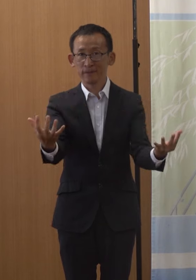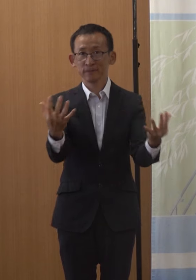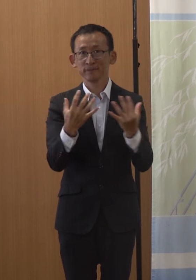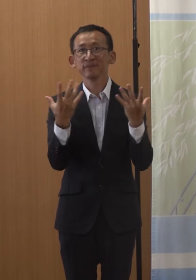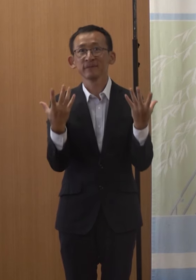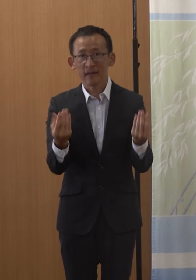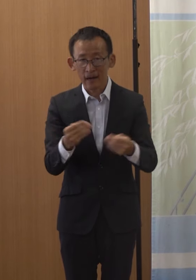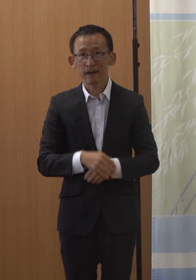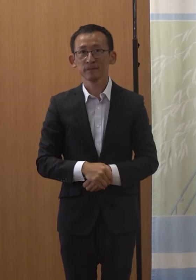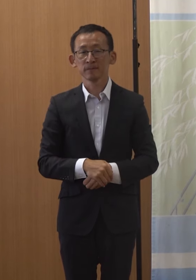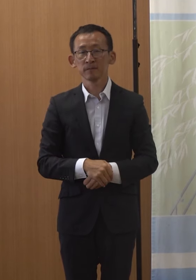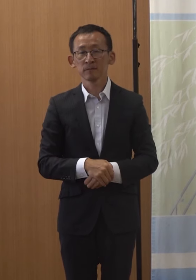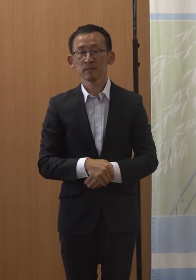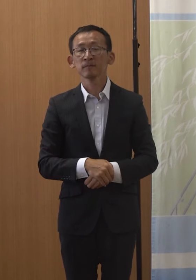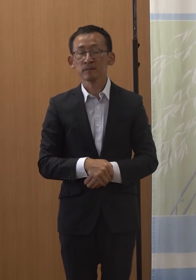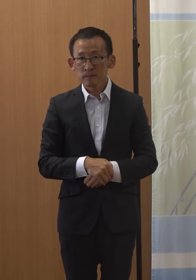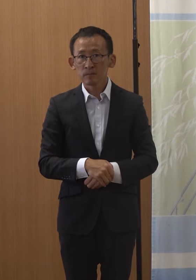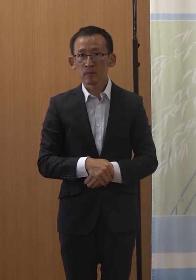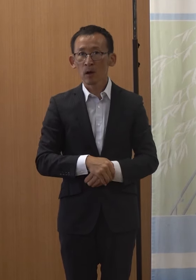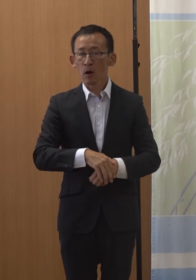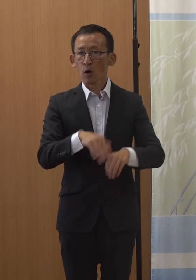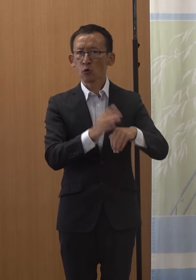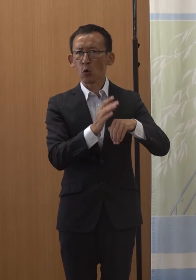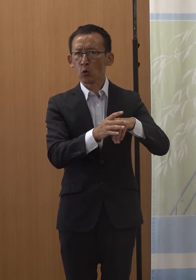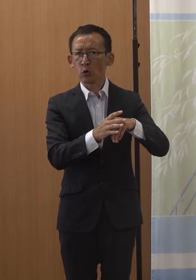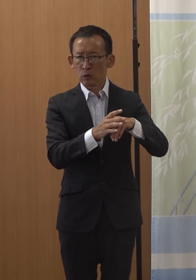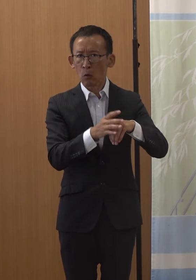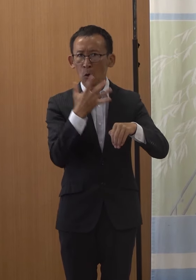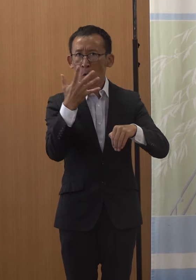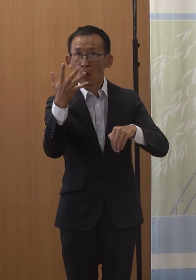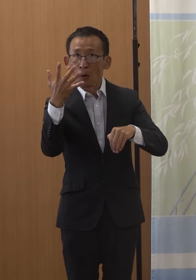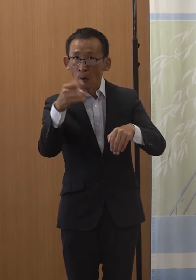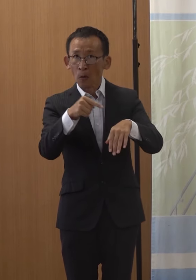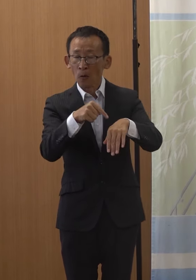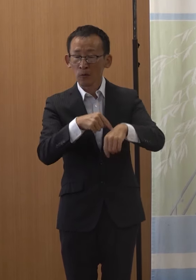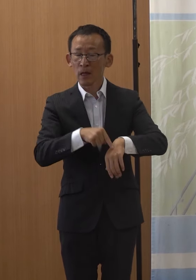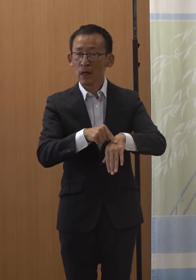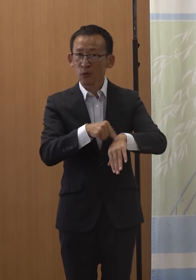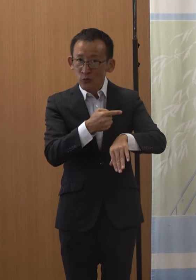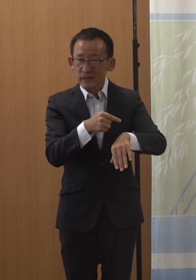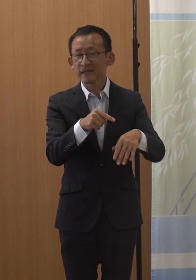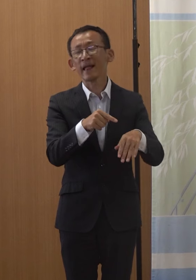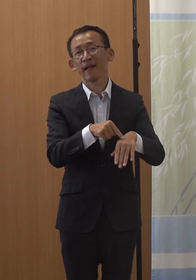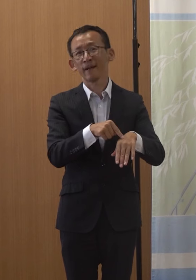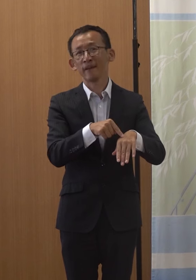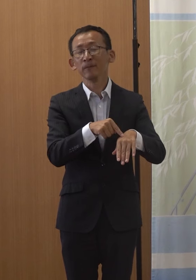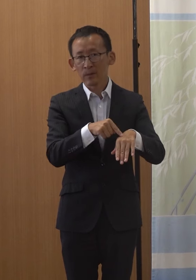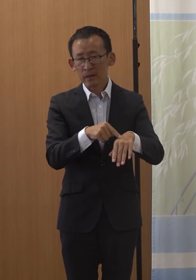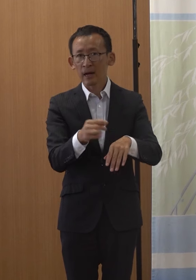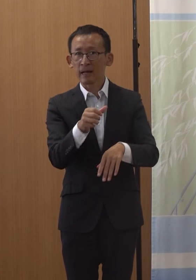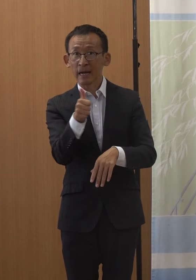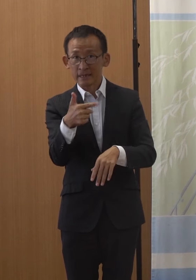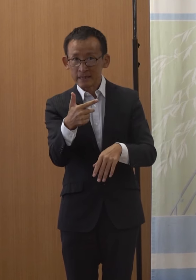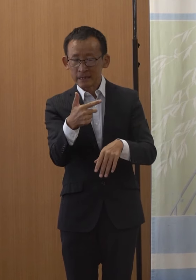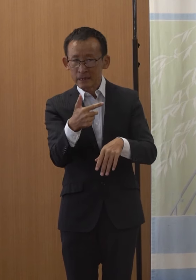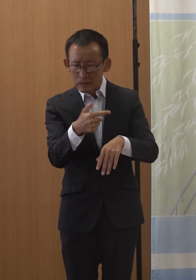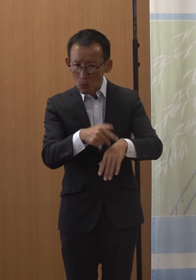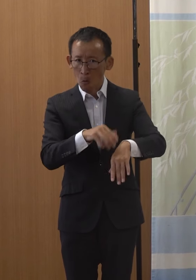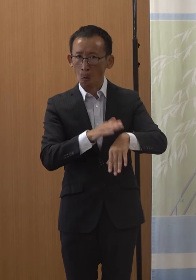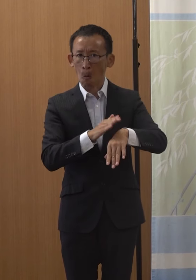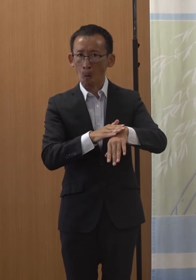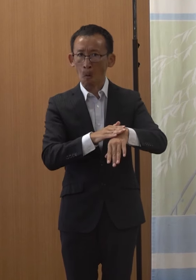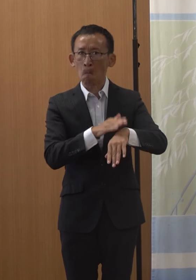会では料理の創造性および独自性、出汁のクオリティ、五感の満足